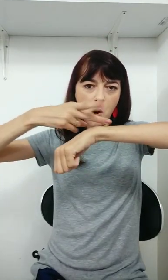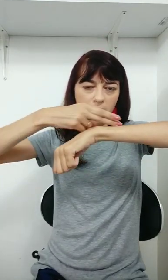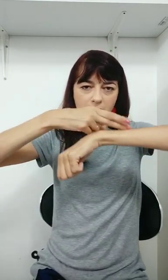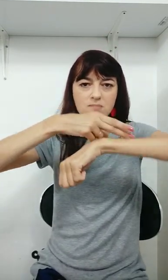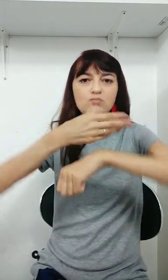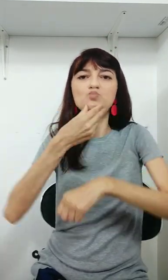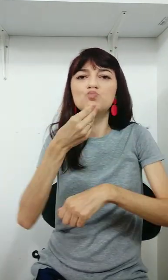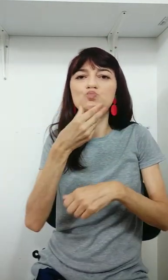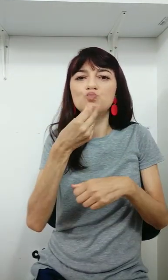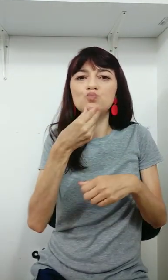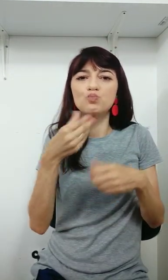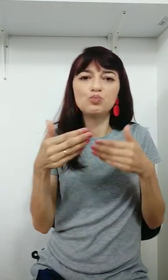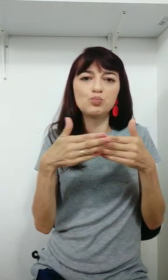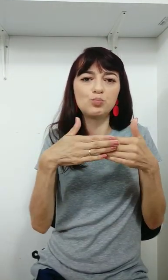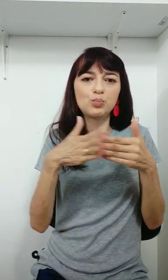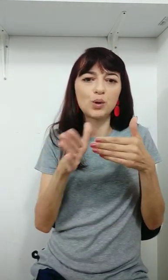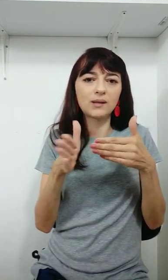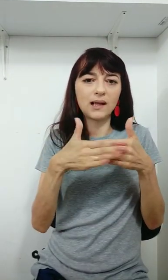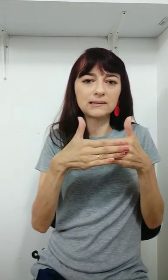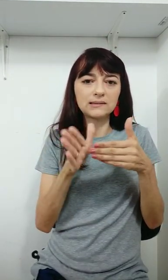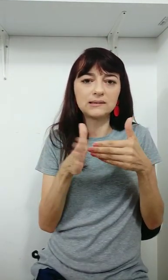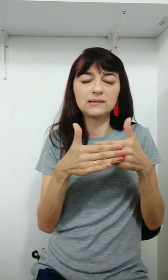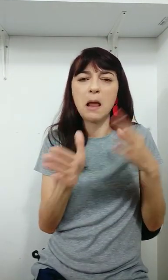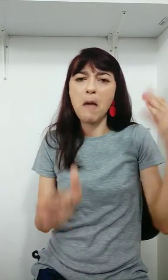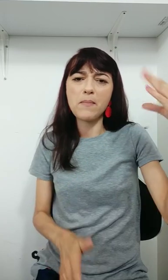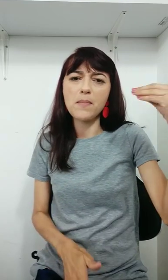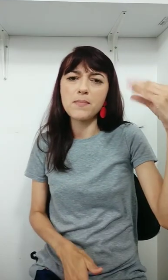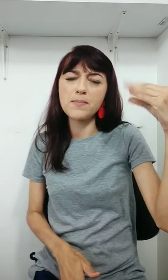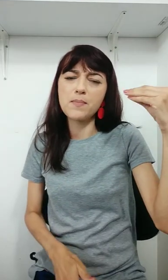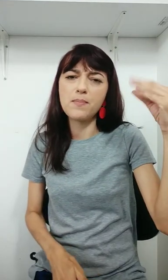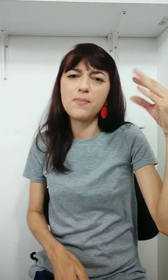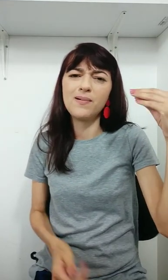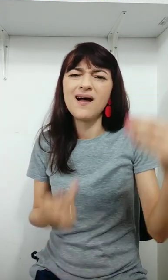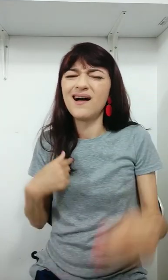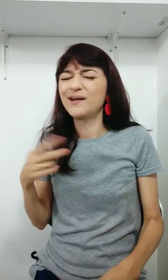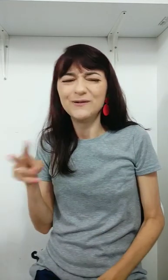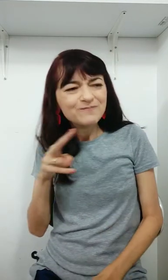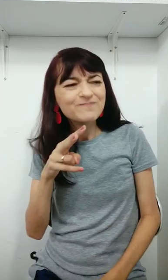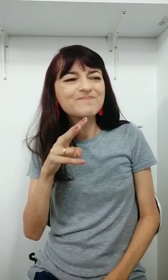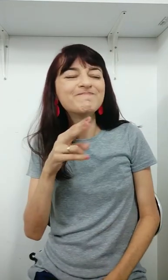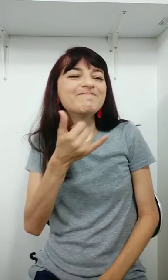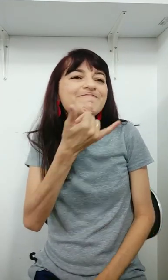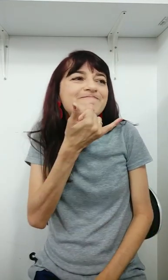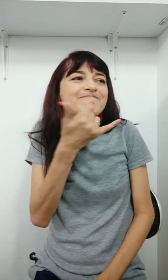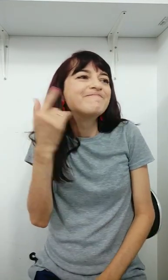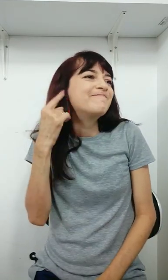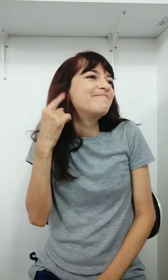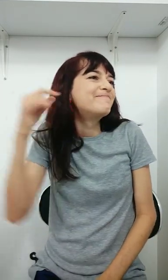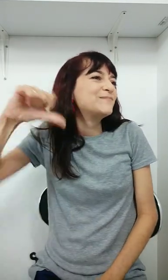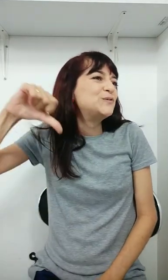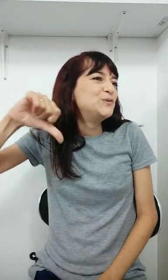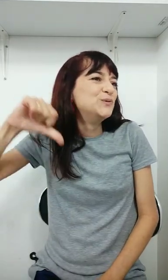fita ali que fica no braço, né? Tem aquele porteiro, vigia, né? Ele falou alguma coisa, eu não entendi nada. Eu falei, desculpa, eu sou